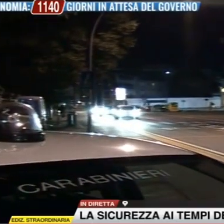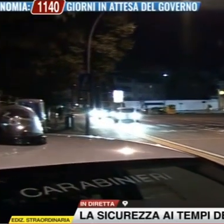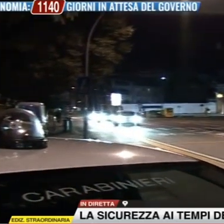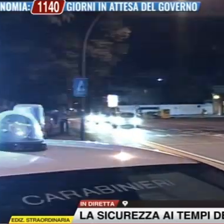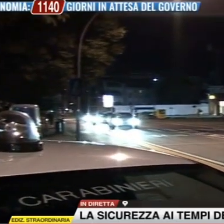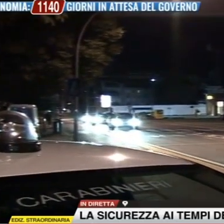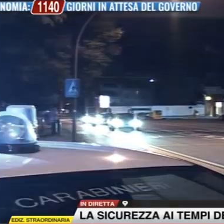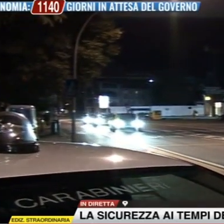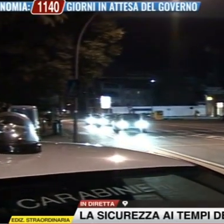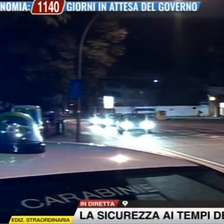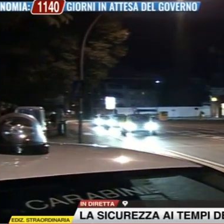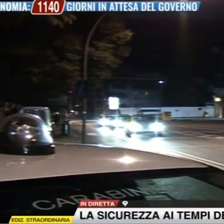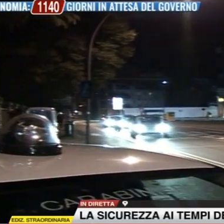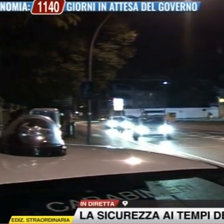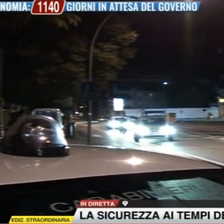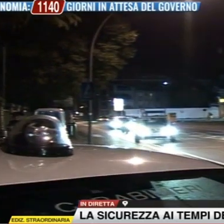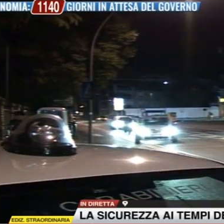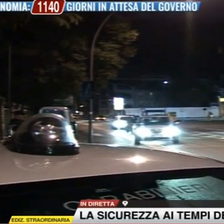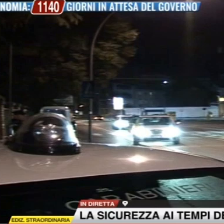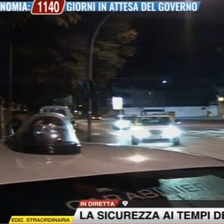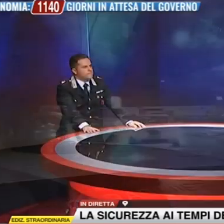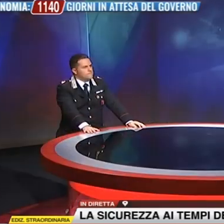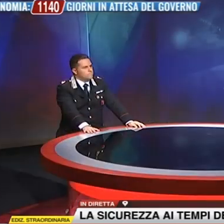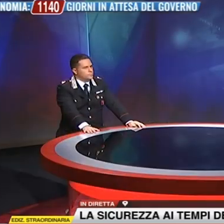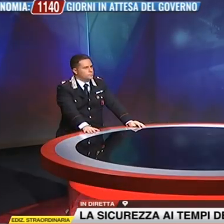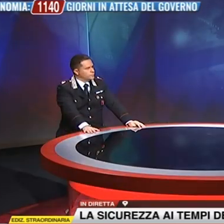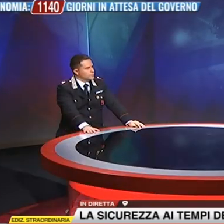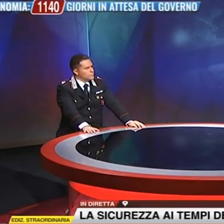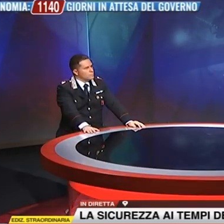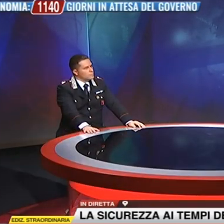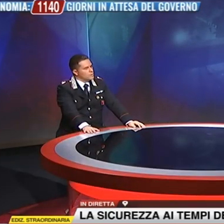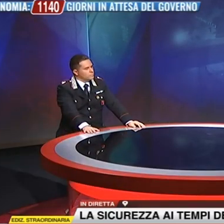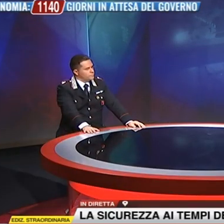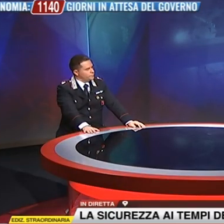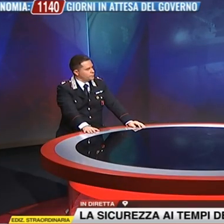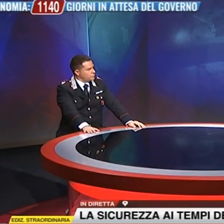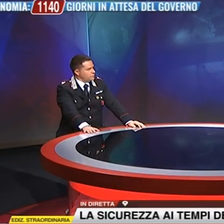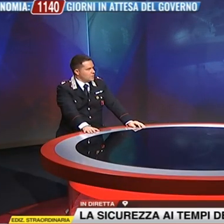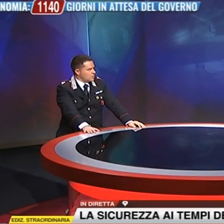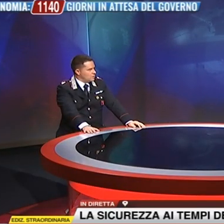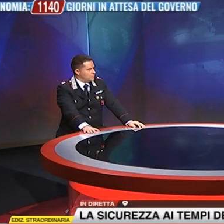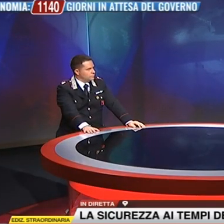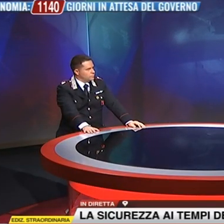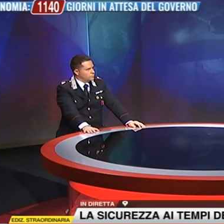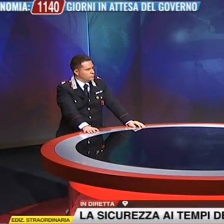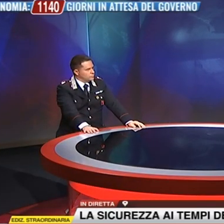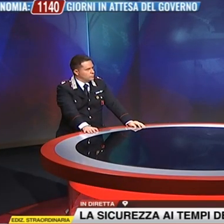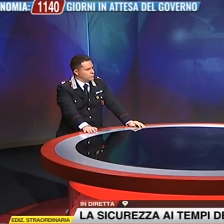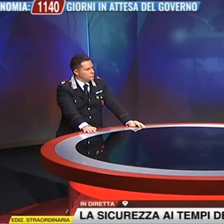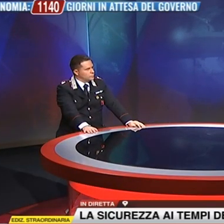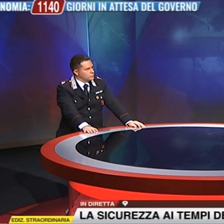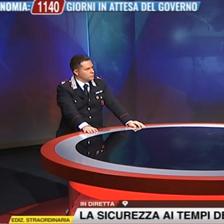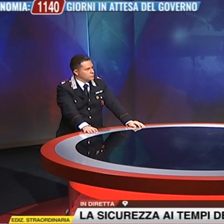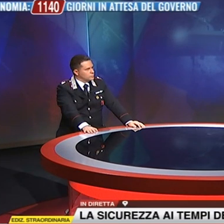oro, gioielli e denaro talvolta. Ecco, e un'altra cosa importante credo da ribadire, soprattutto per gli anziani,